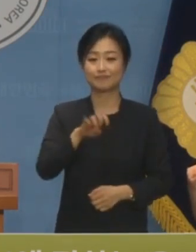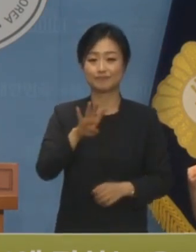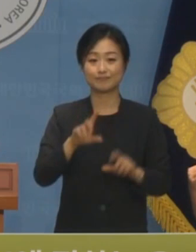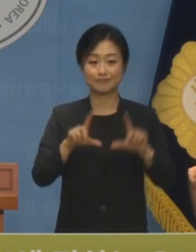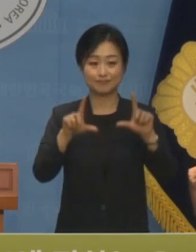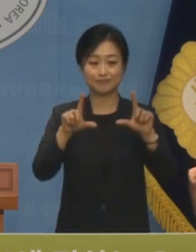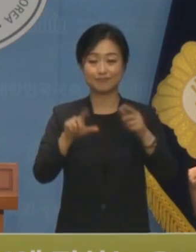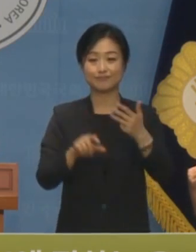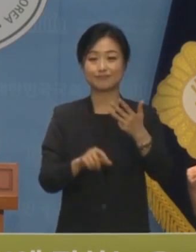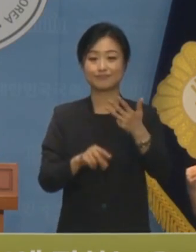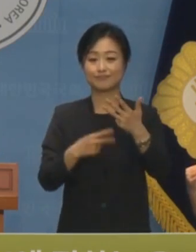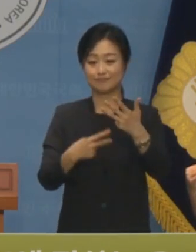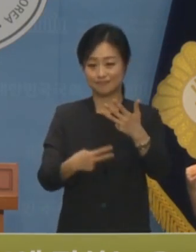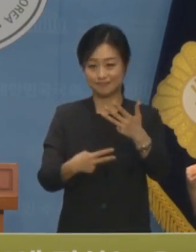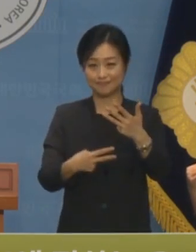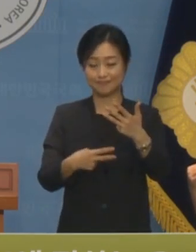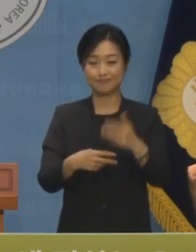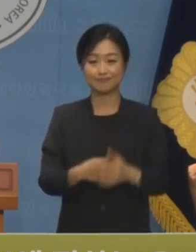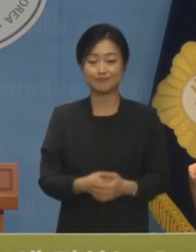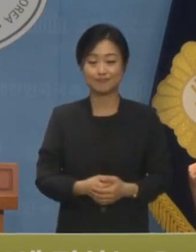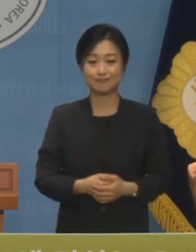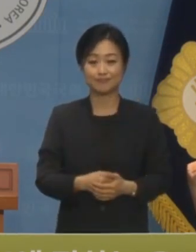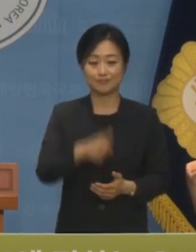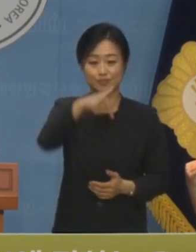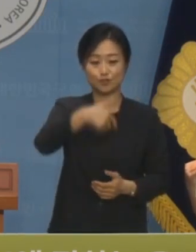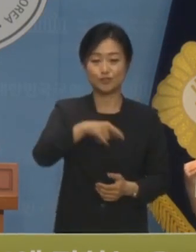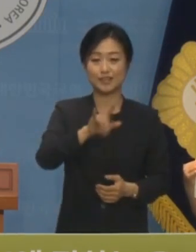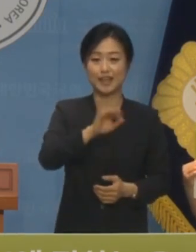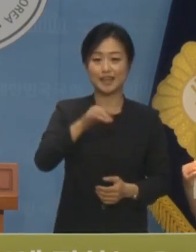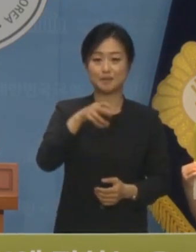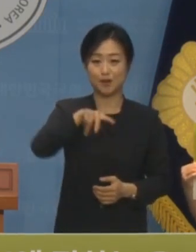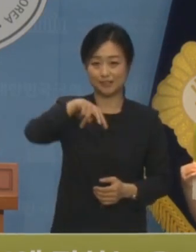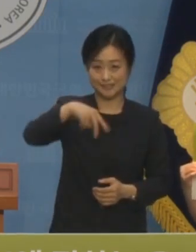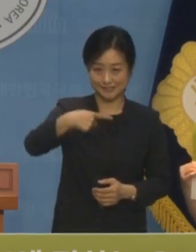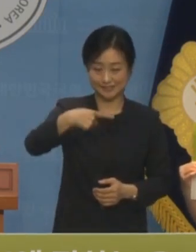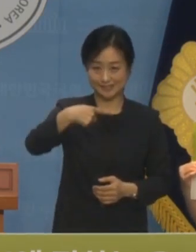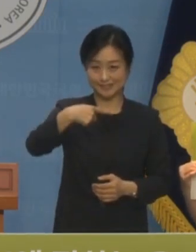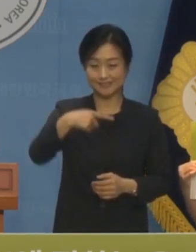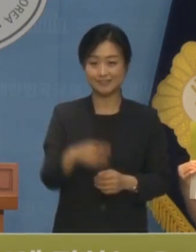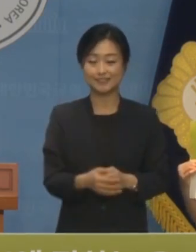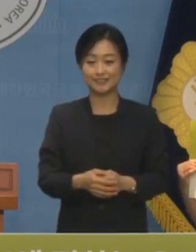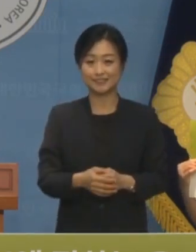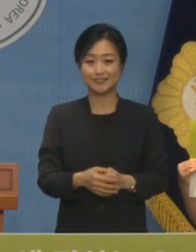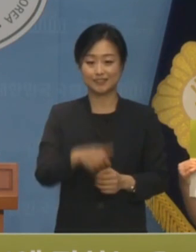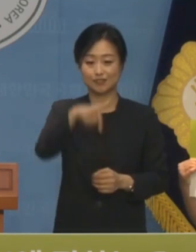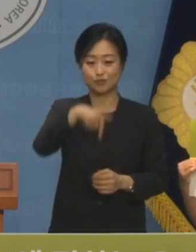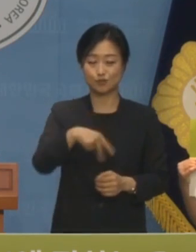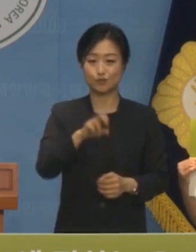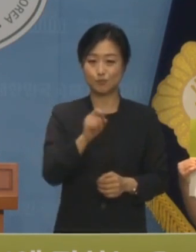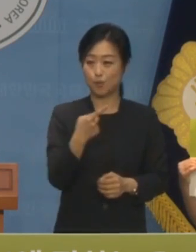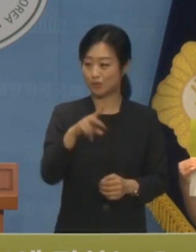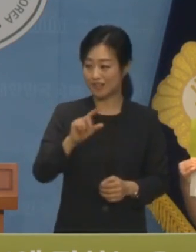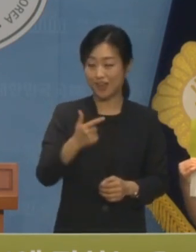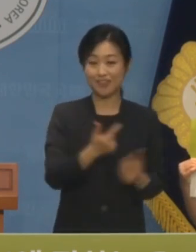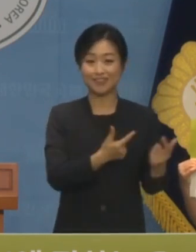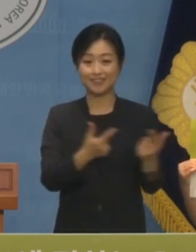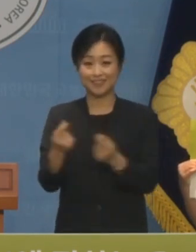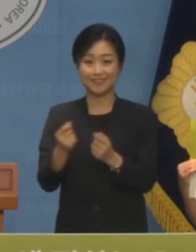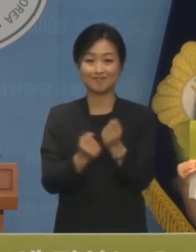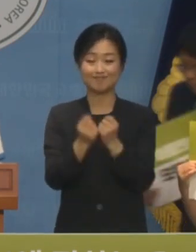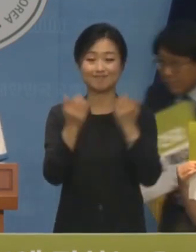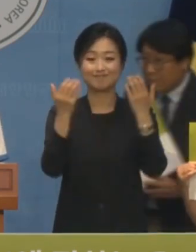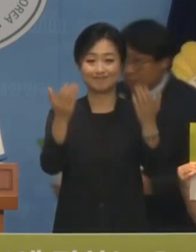2024년 8월 2일 굿네이버스 아동권리 모니터링단 굿모션 아동일동.